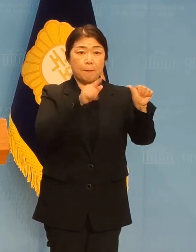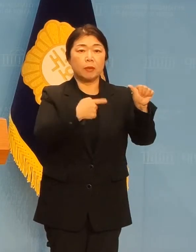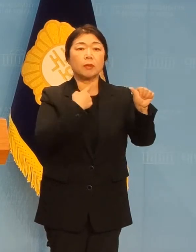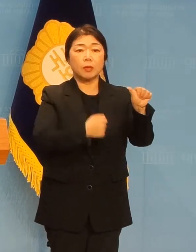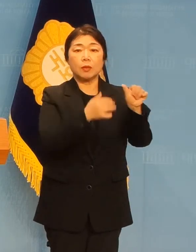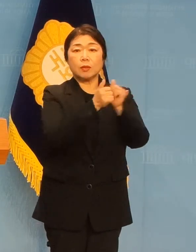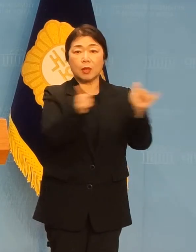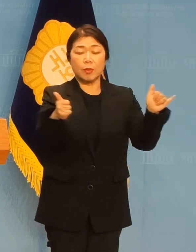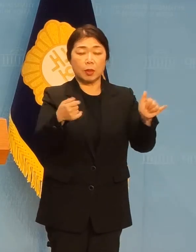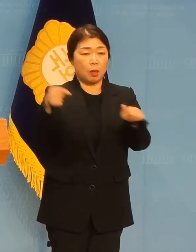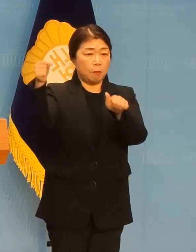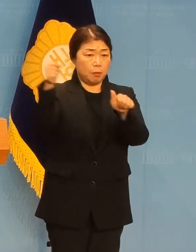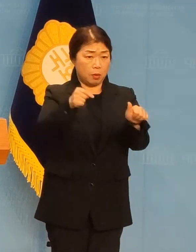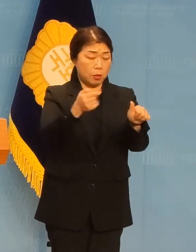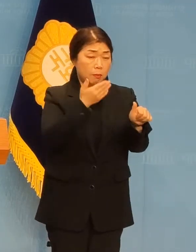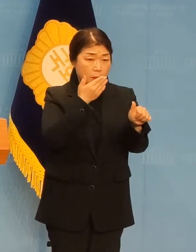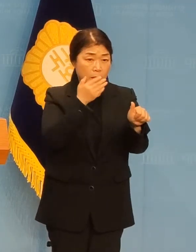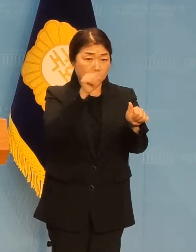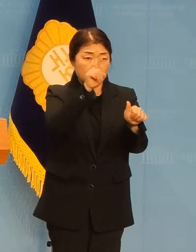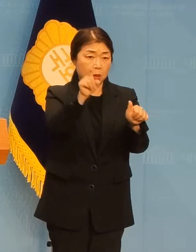있다니 놀라울 따름입니다.